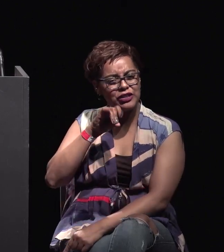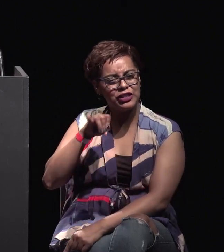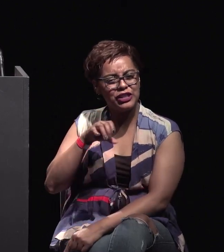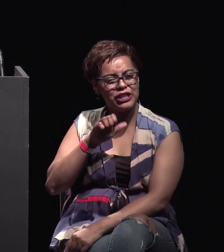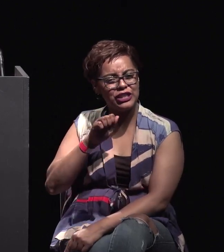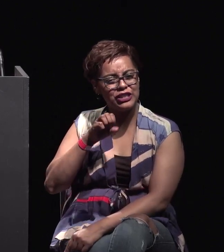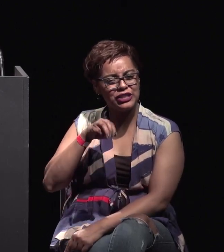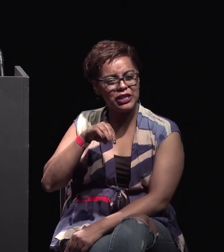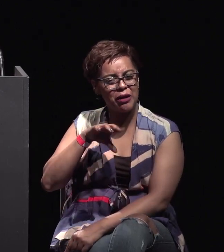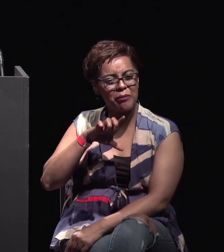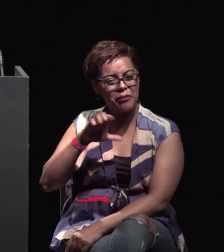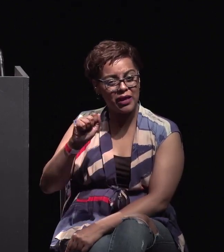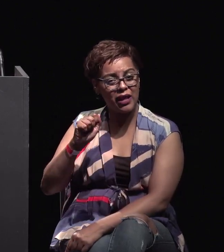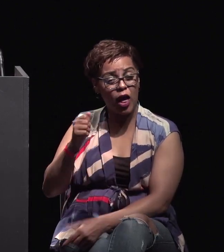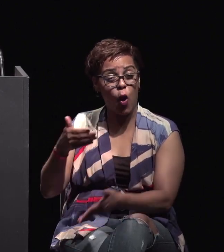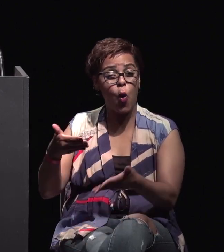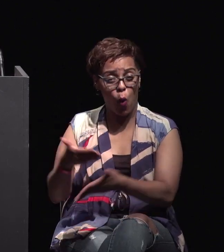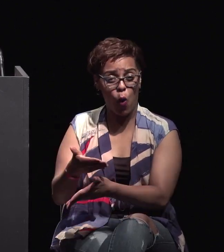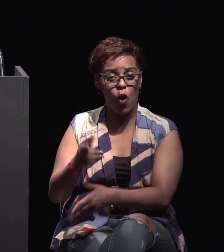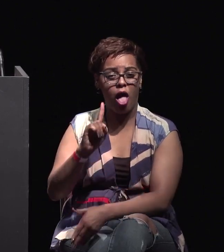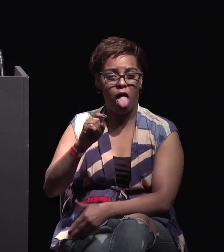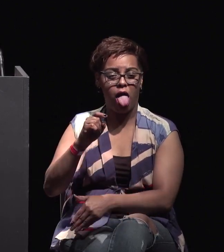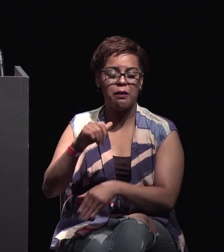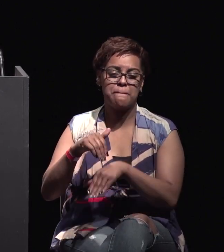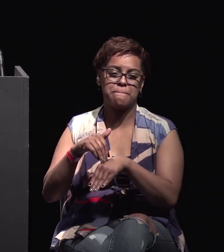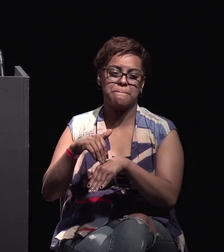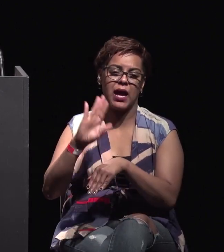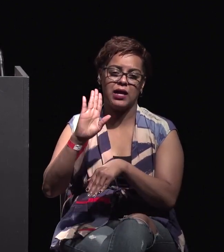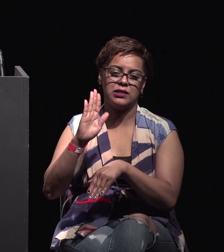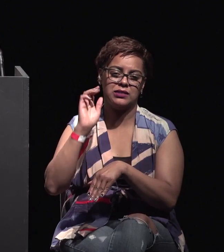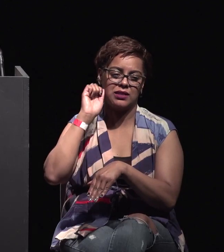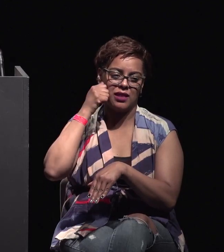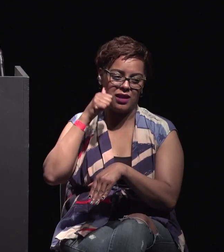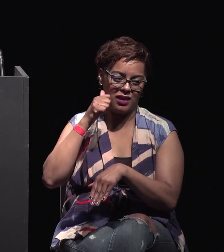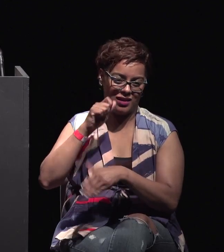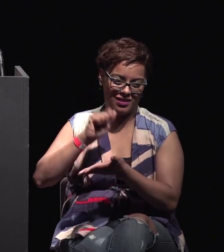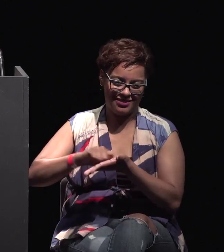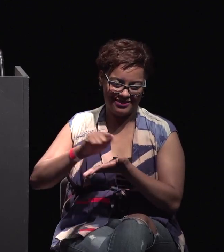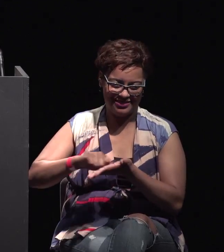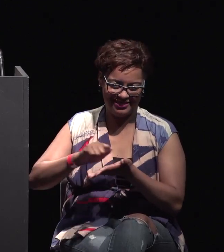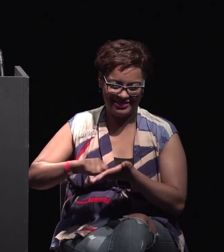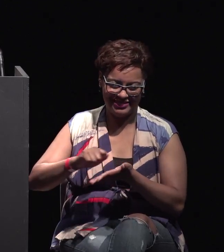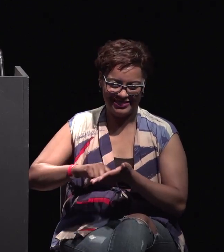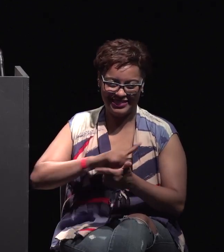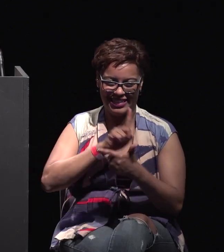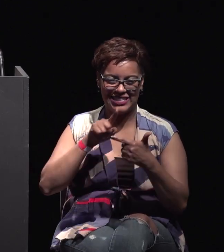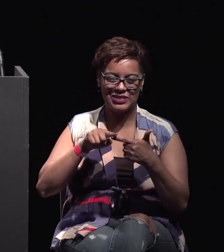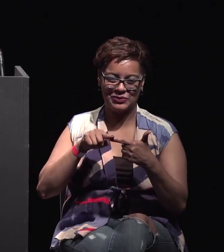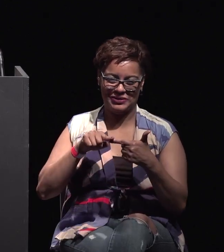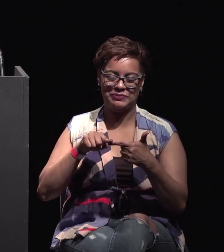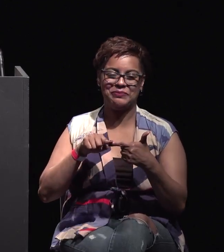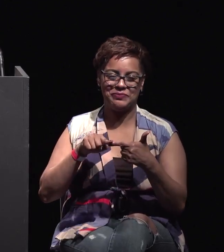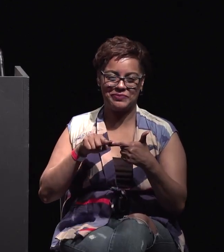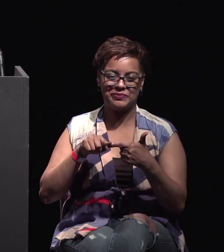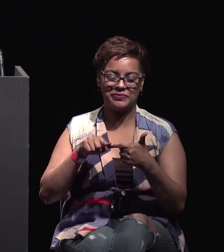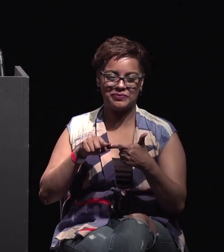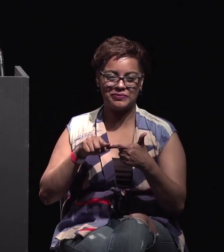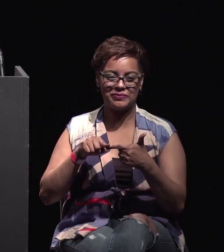nosso maior fenômeno editorial depois de Carolina Maria de Jesus.